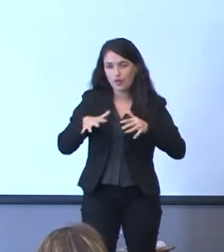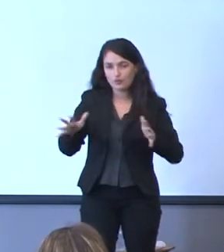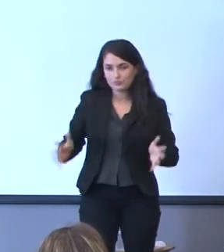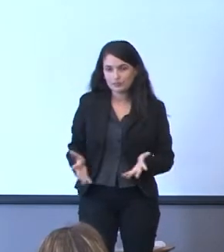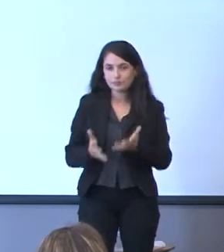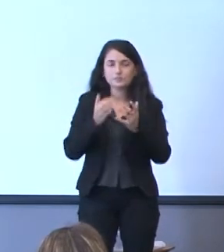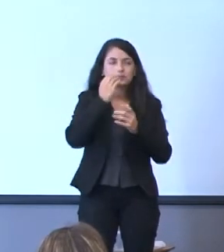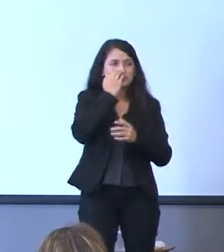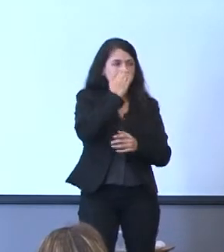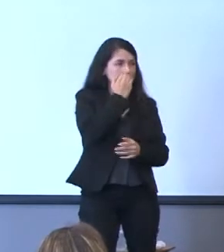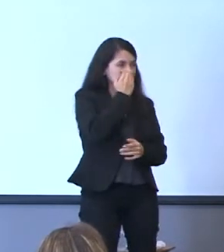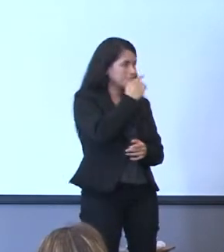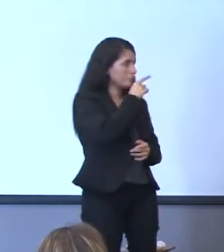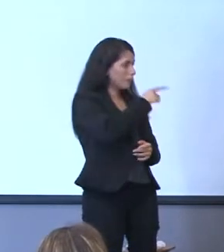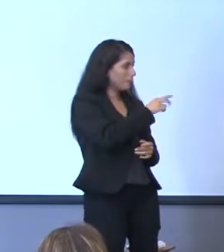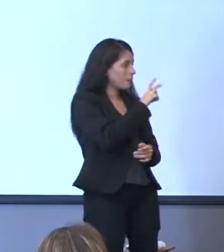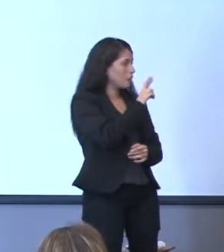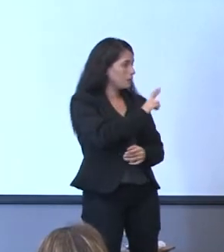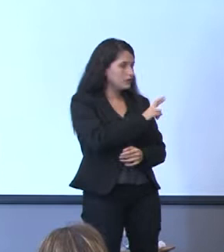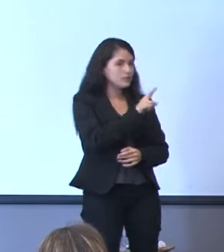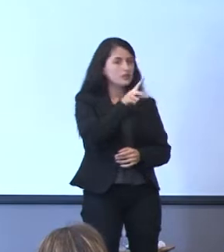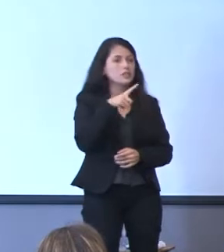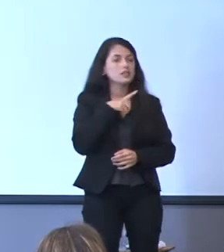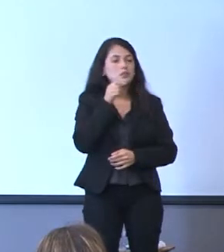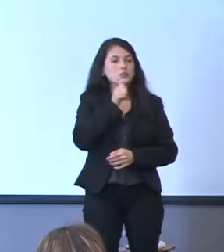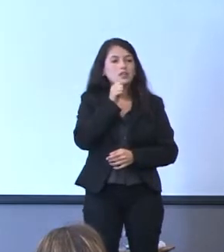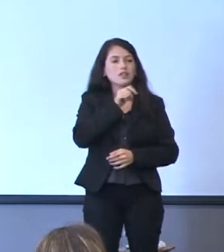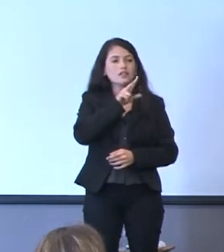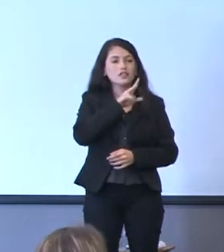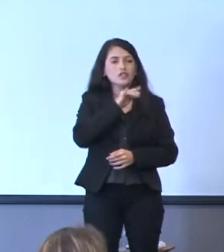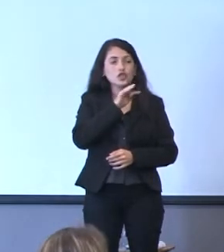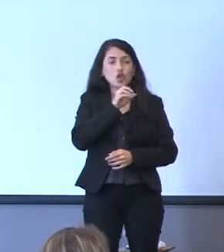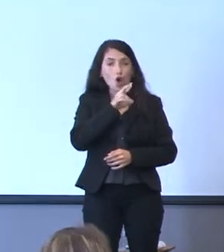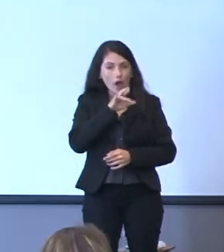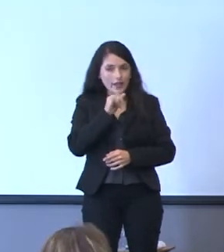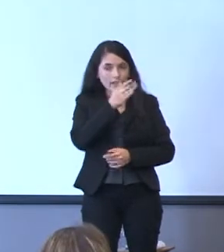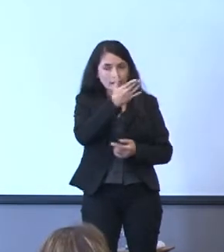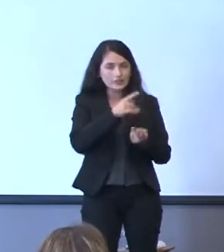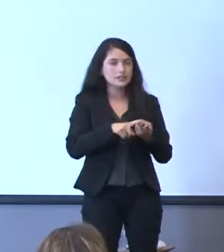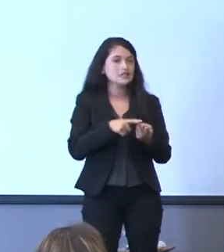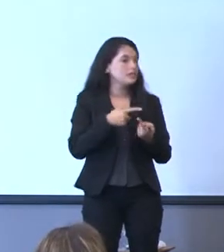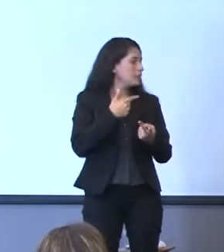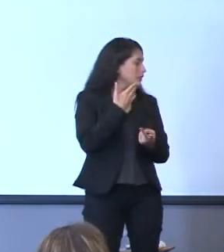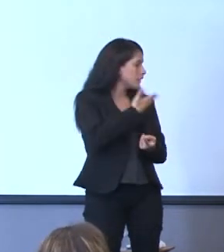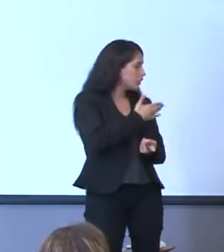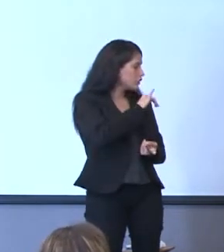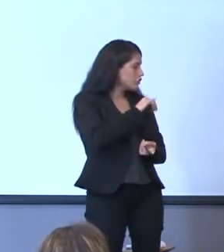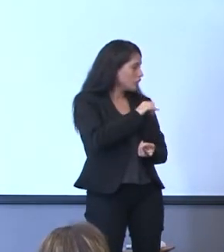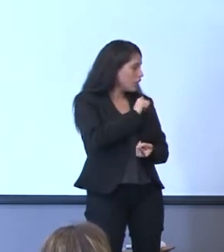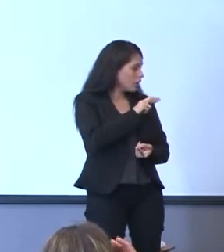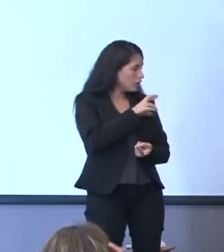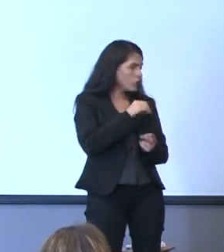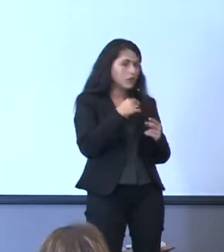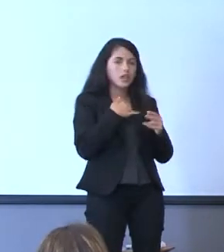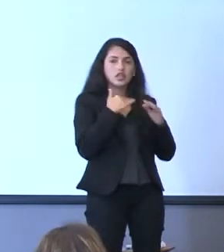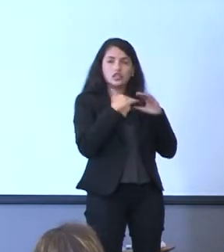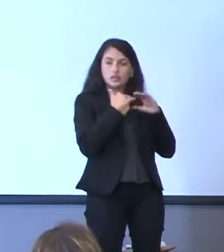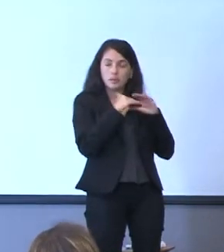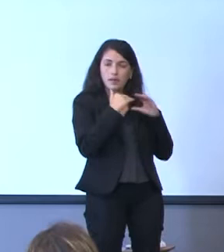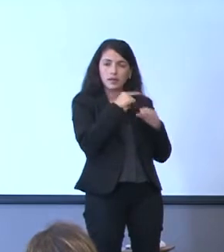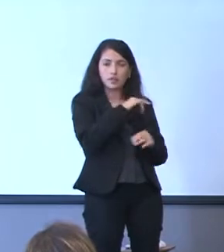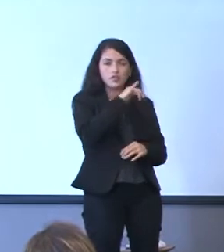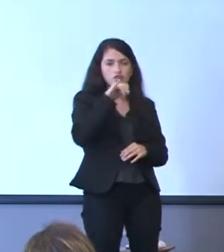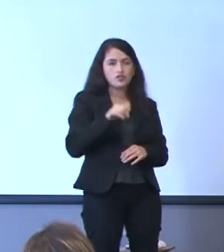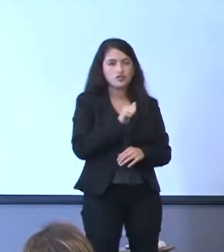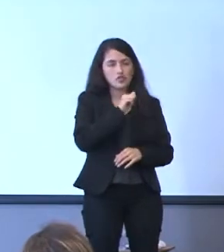Então, o Rodrigo tem a Vitória, tem a Beatriz aqui, o Jairo tem o e-mail dele, que está no